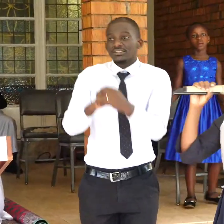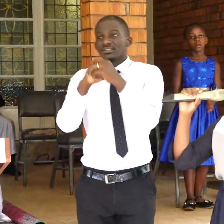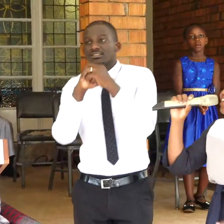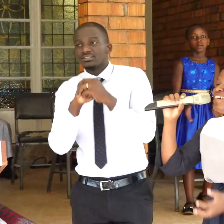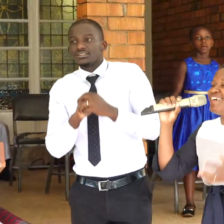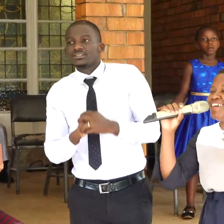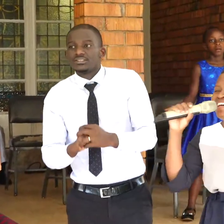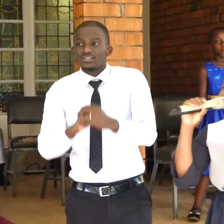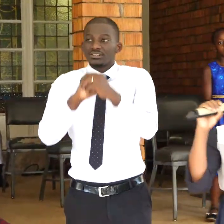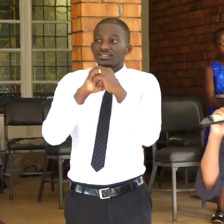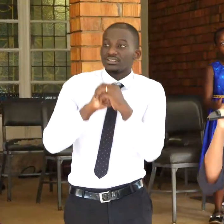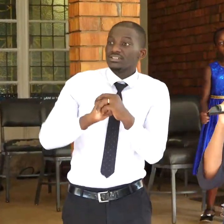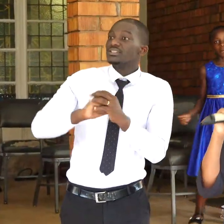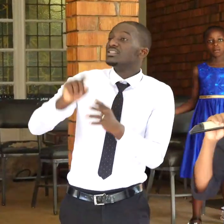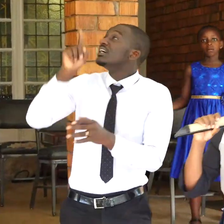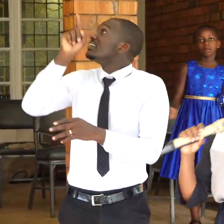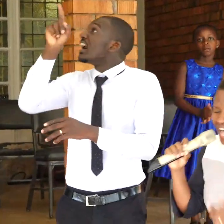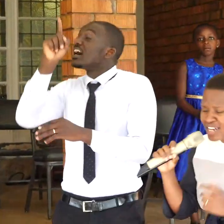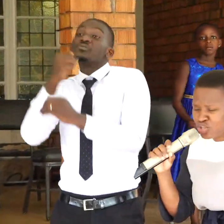katumagale.